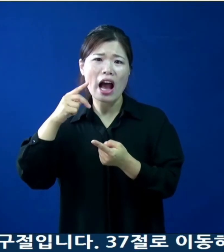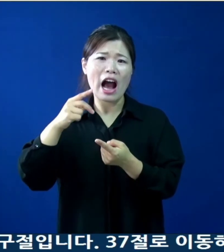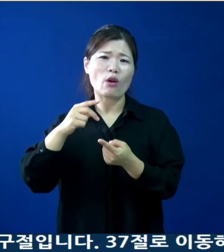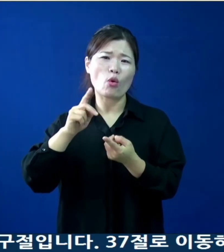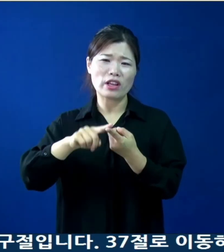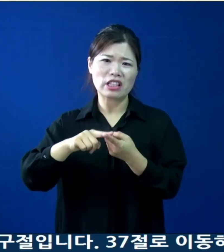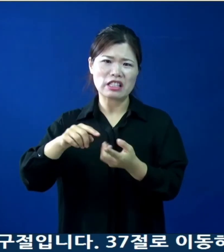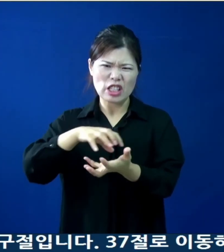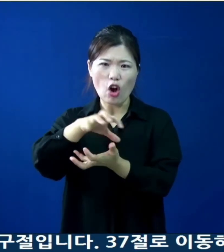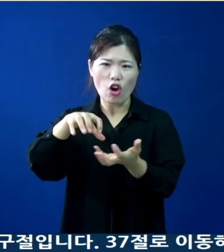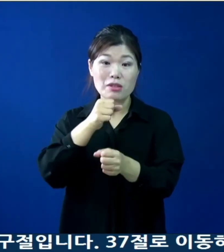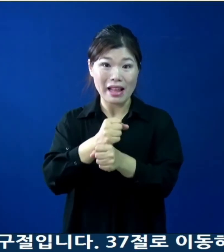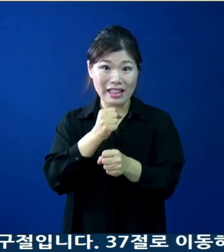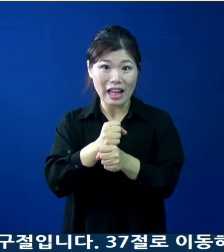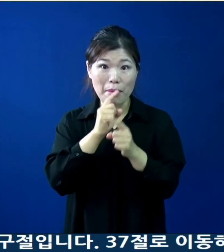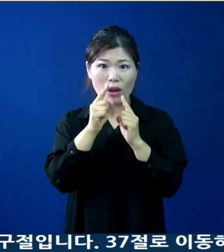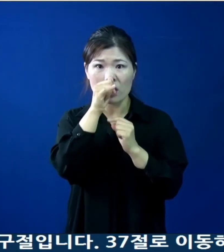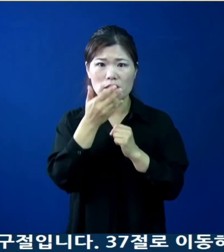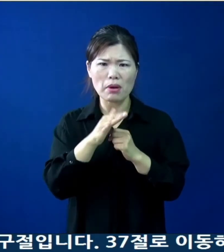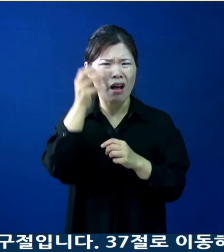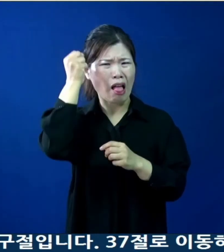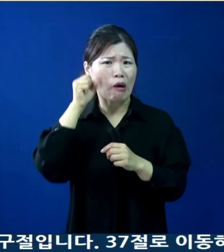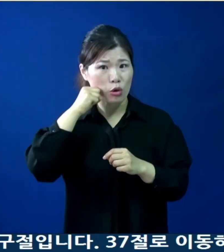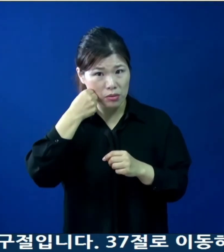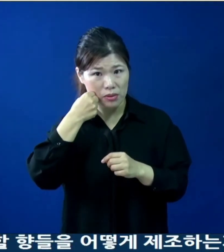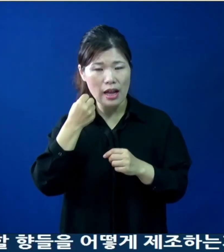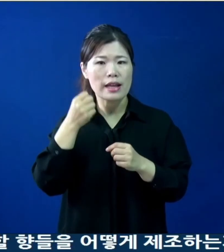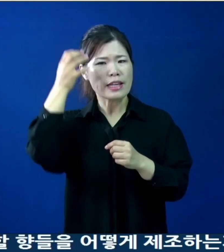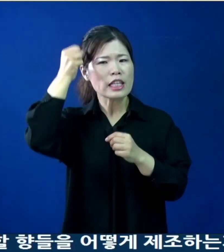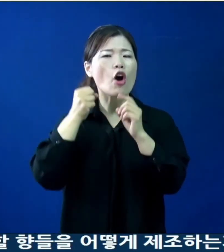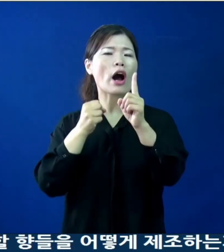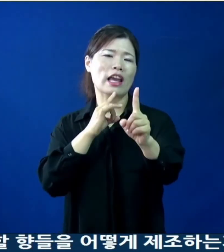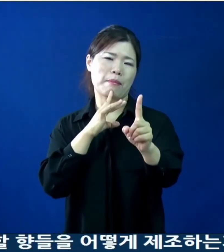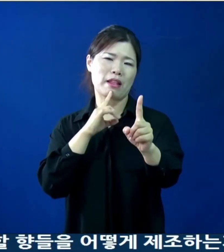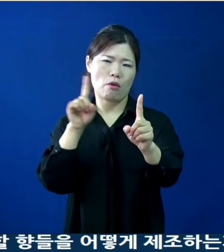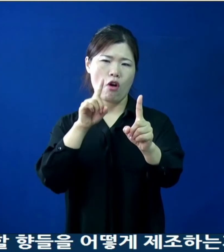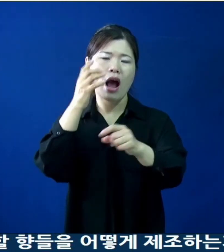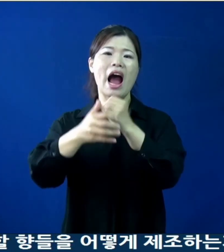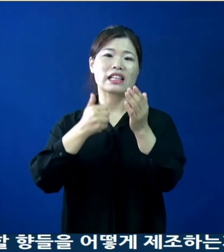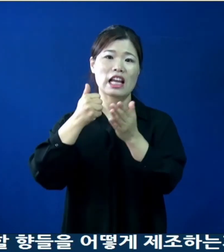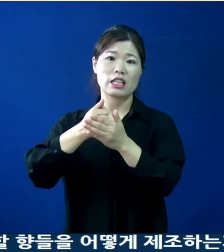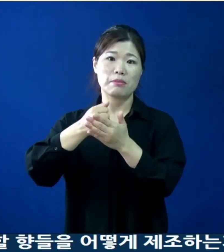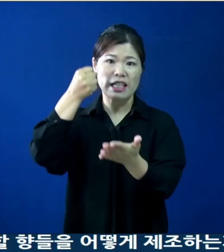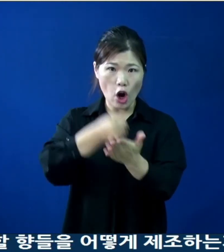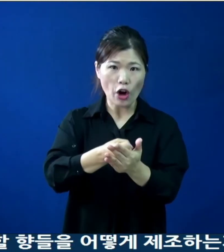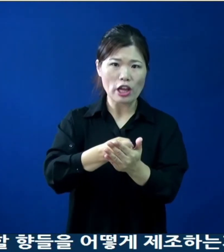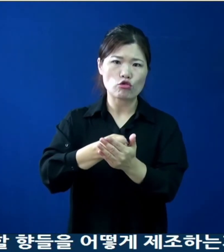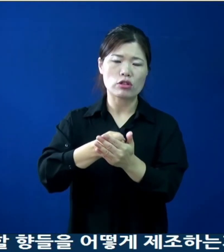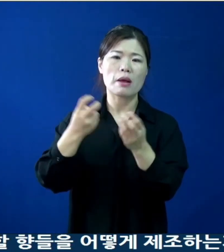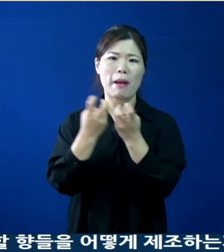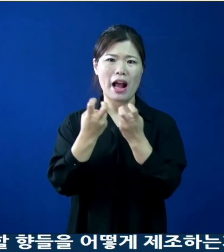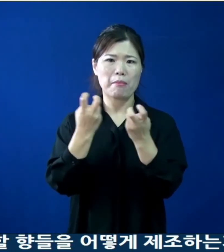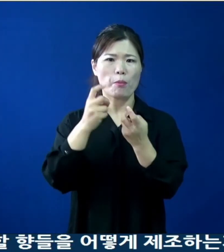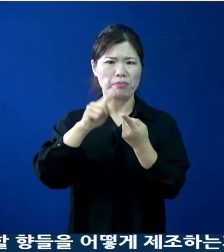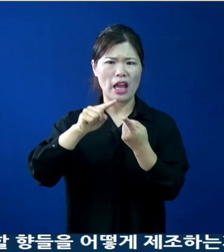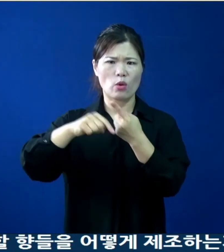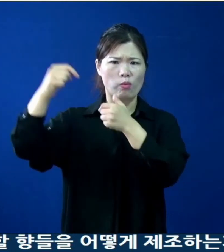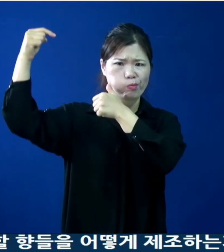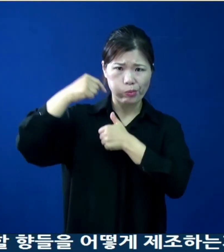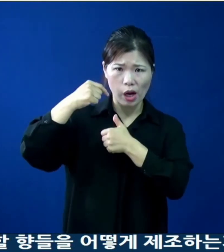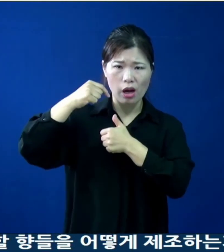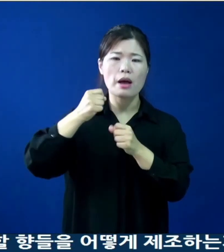다 기억하겠어요? 우리가 기억해야 될 것은 한 가지죠. 하나님이 정해준 방법대로 만들어야 된다. 이걸 기억해야 되는데